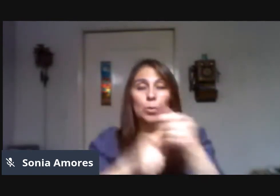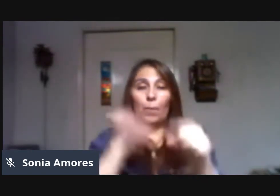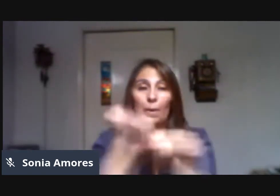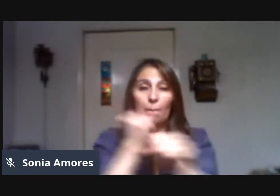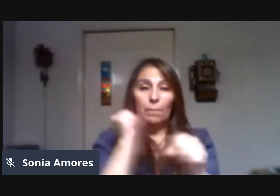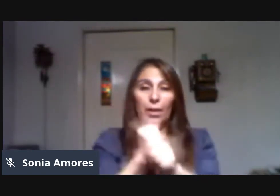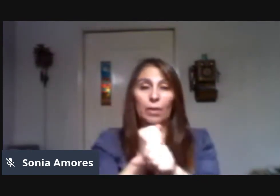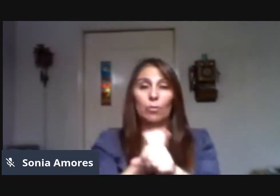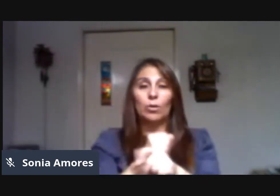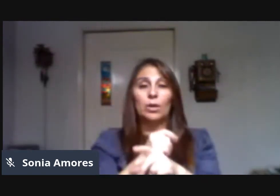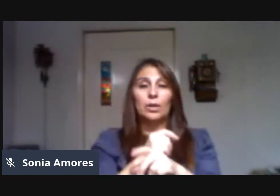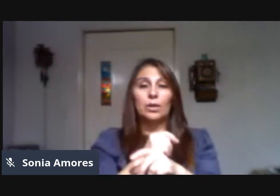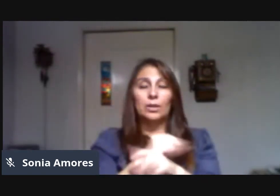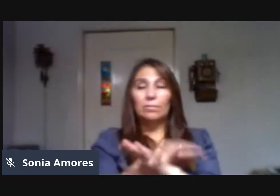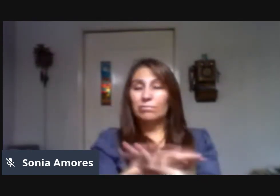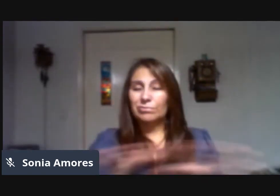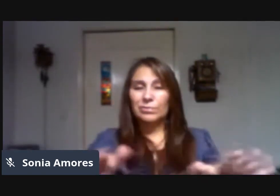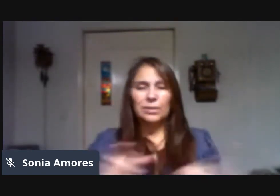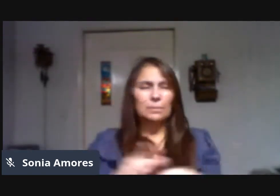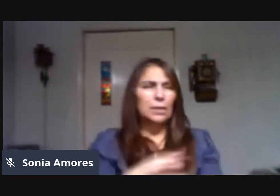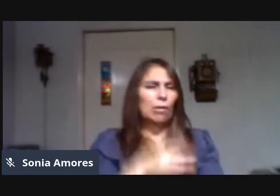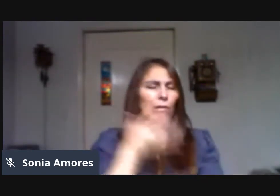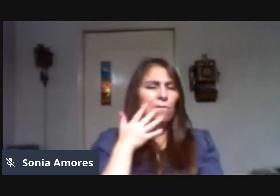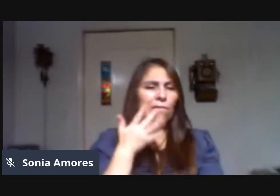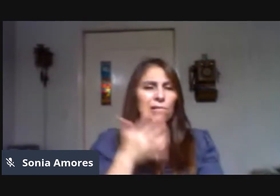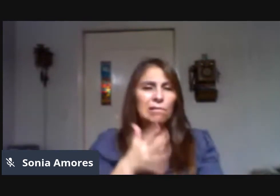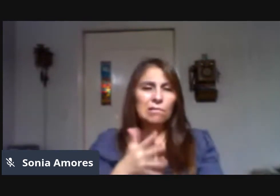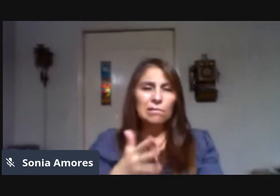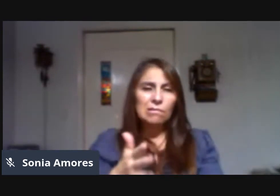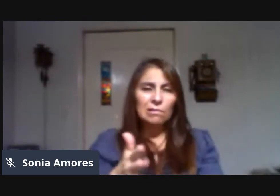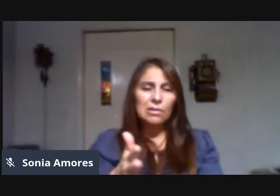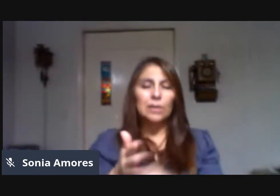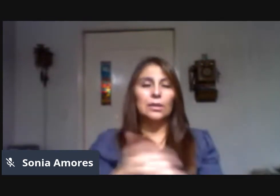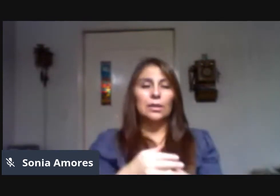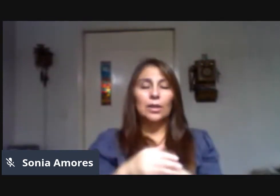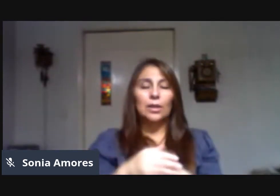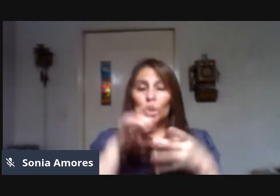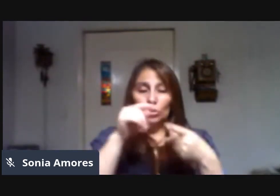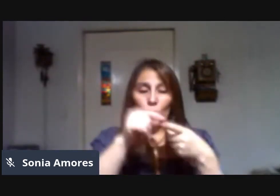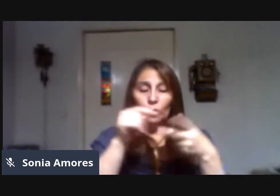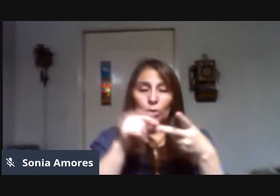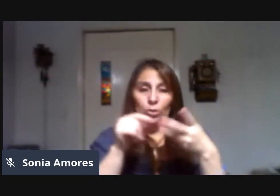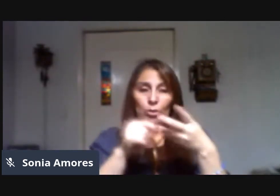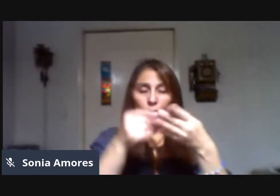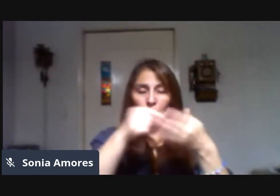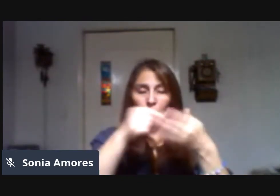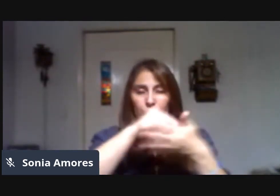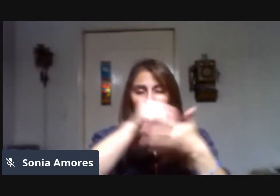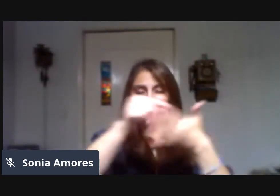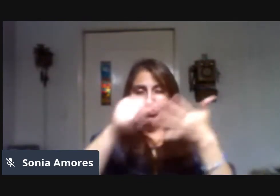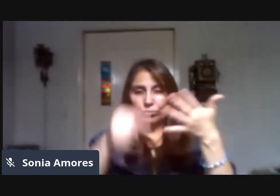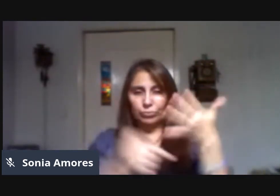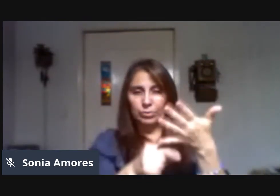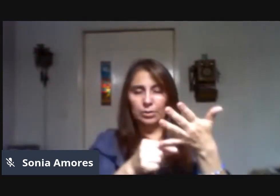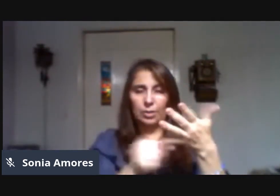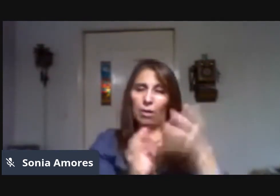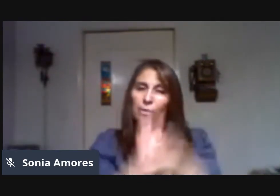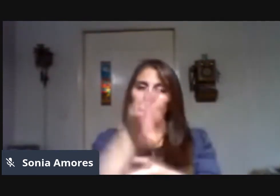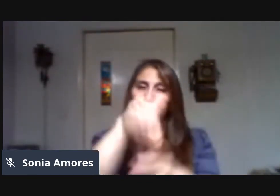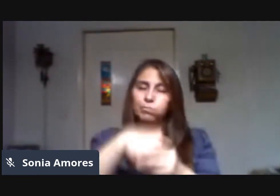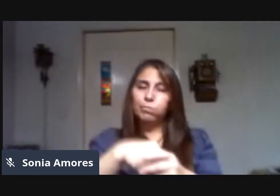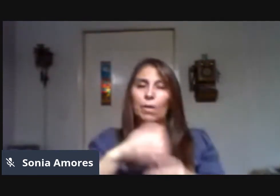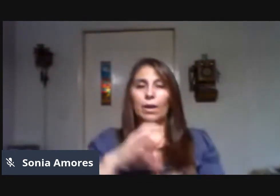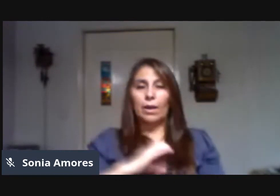Y digamos que eso hace parte, digamos, de lo que, de las características que significan la